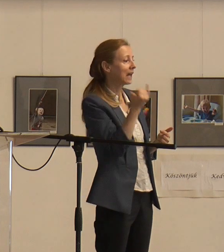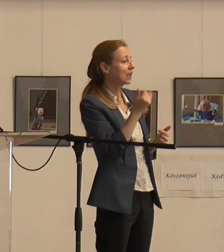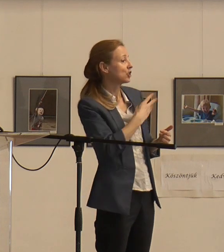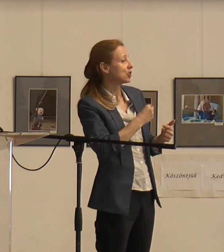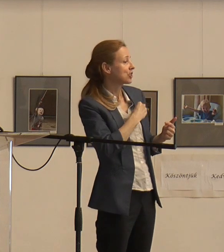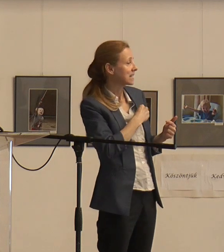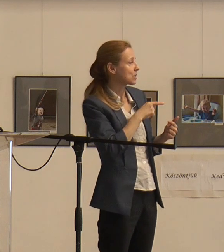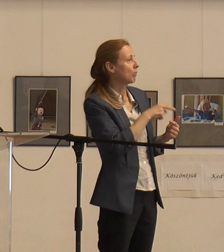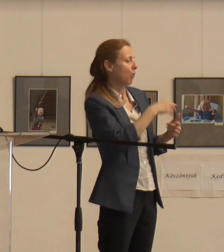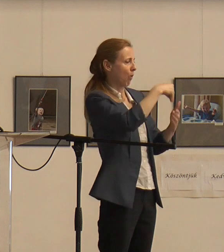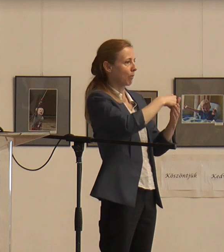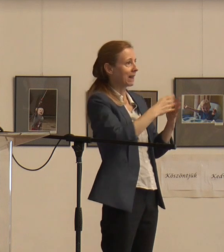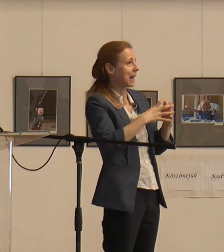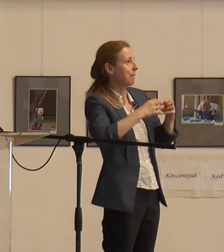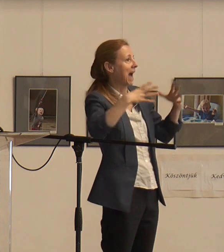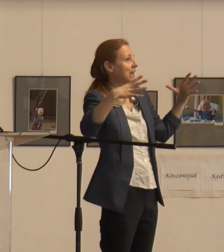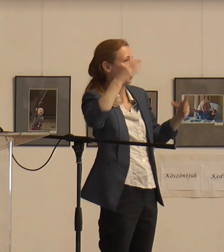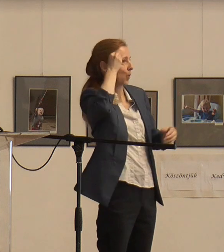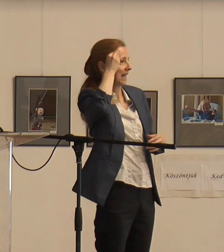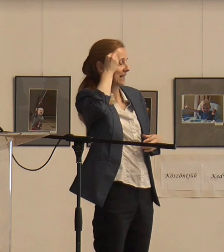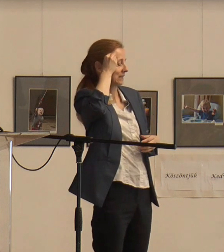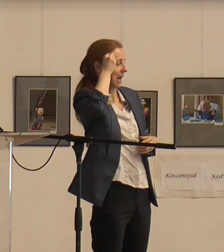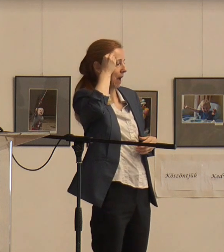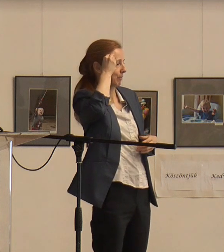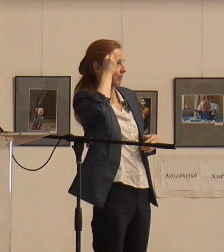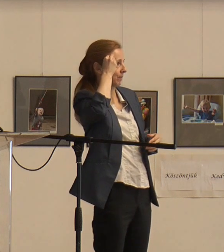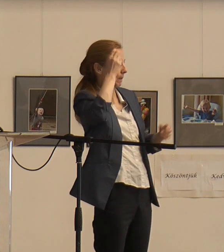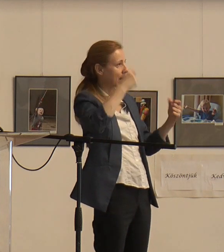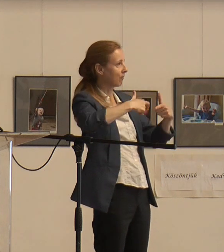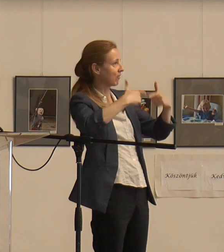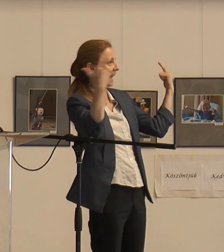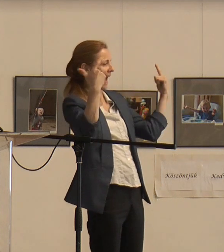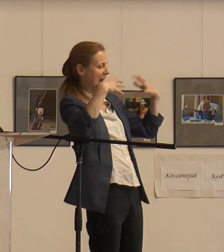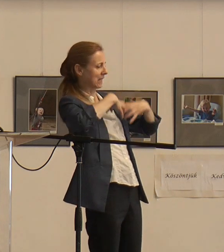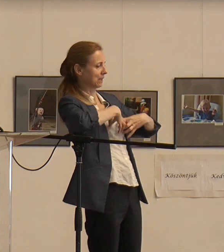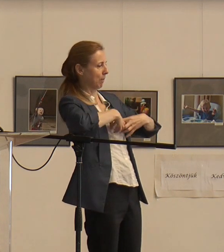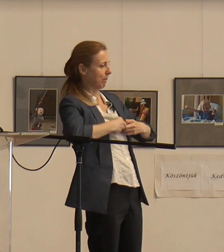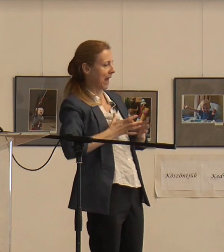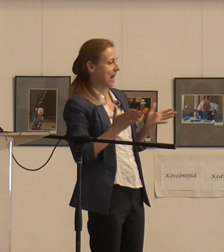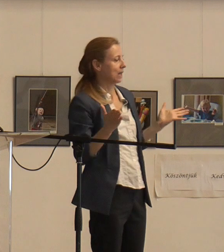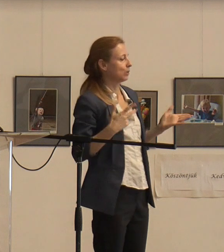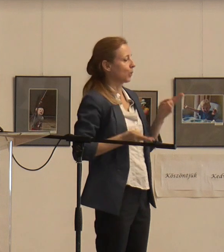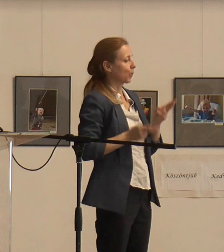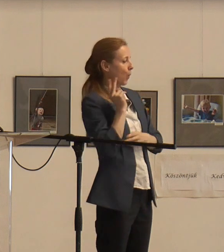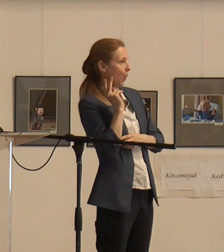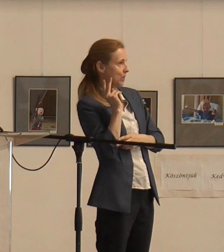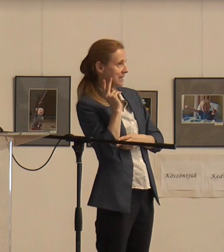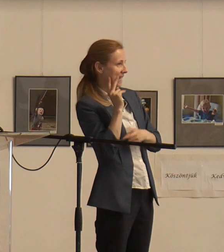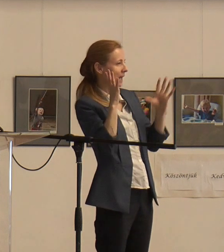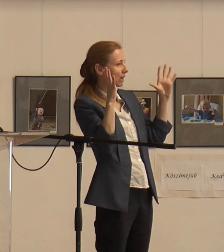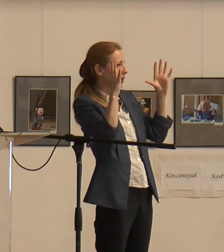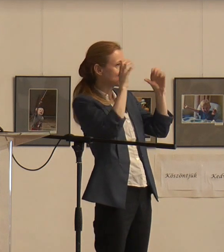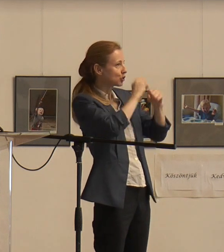csepszopók, akikben megnő az értelem. Világít bennünk, őszik,